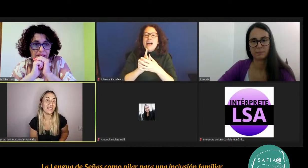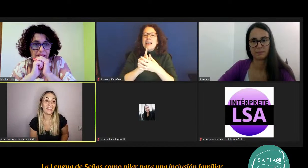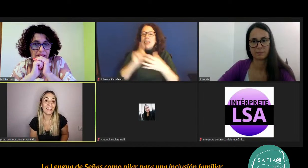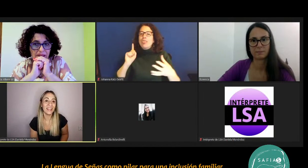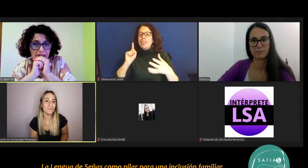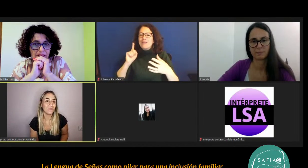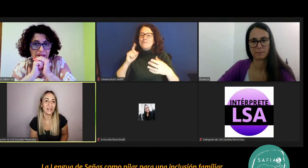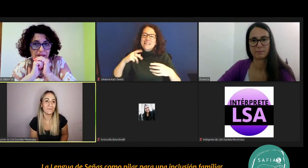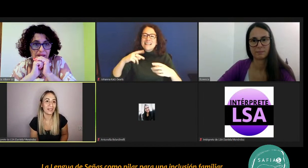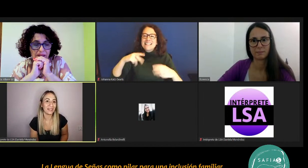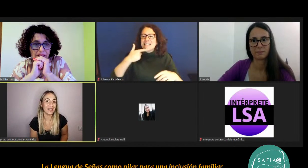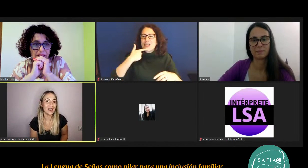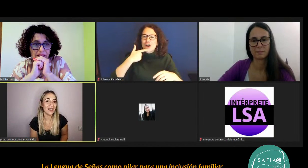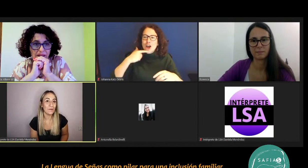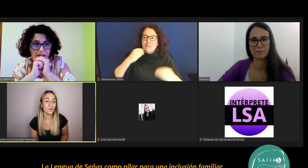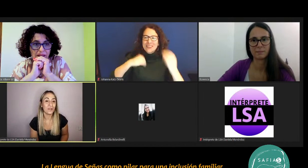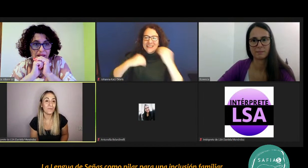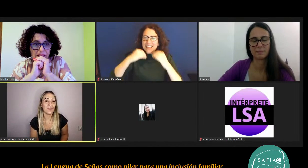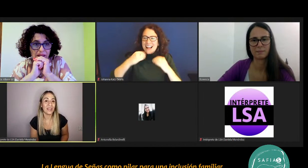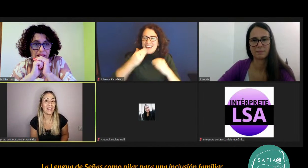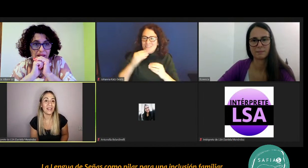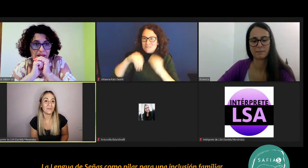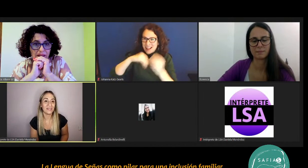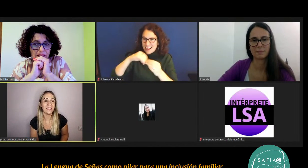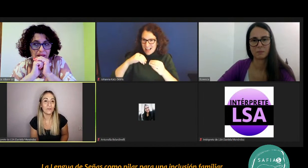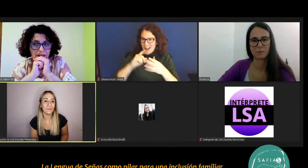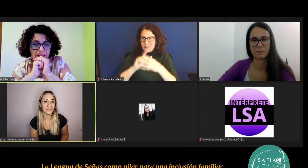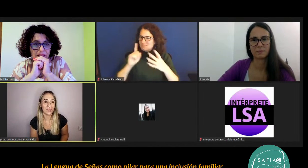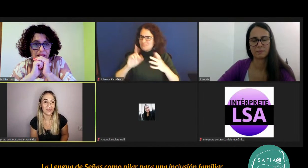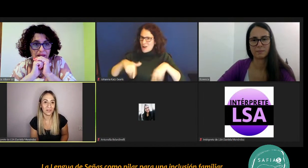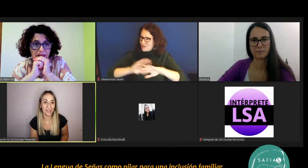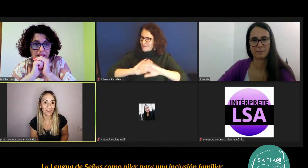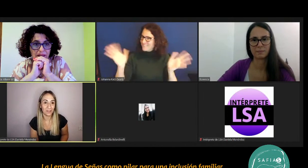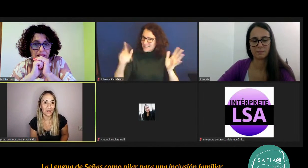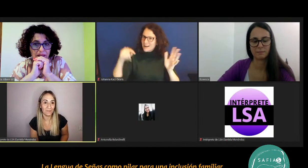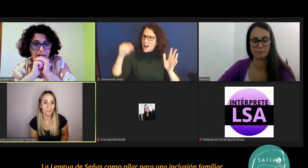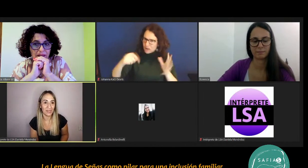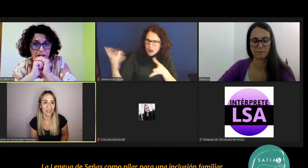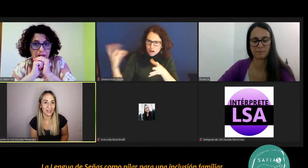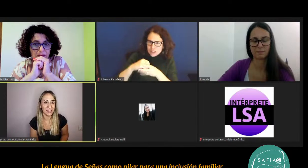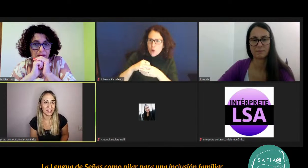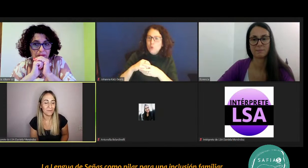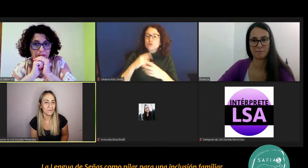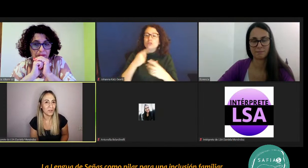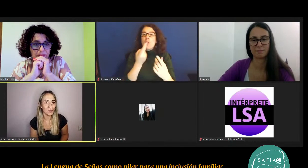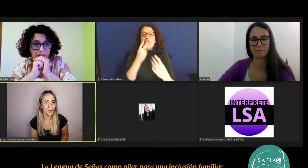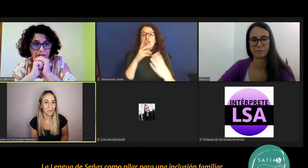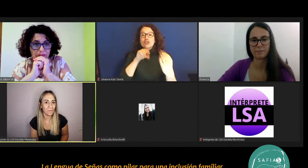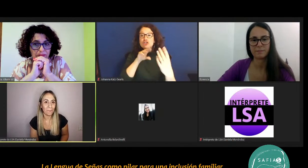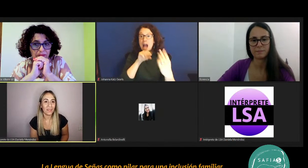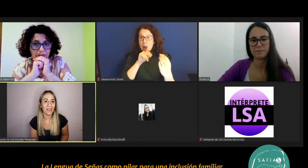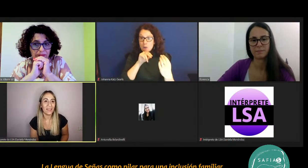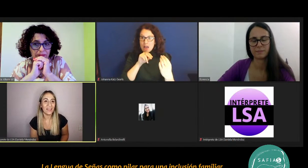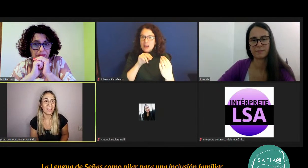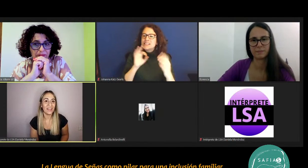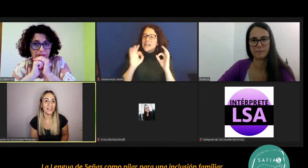de que tienen que empezar a practicar. ¿Por qué? Porque la presencia de una persona sorda dentro de la familia cambia todo.